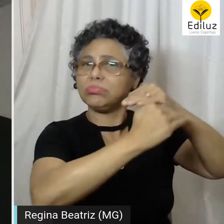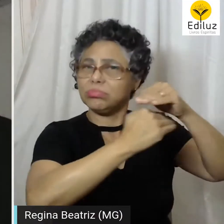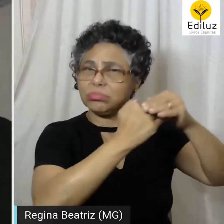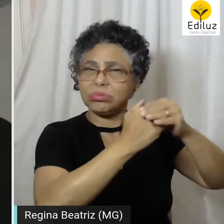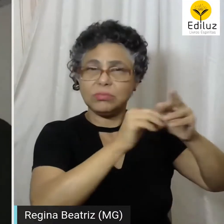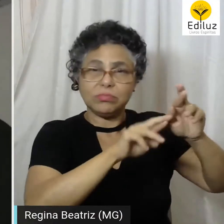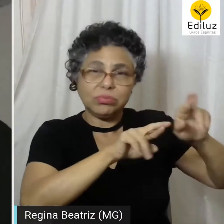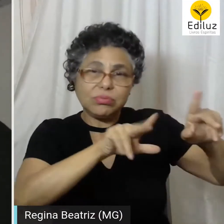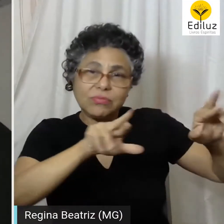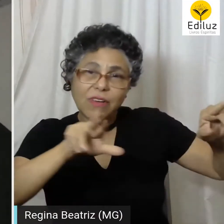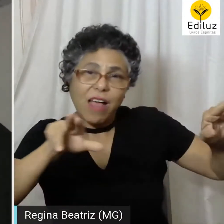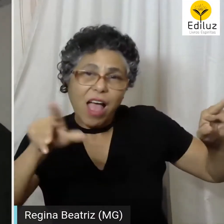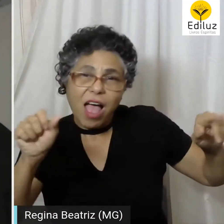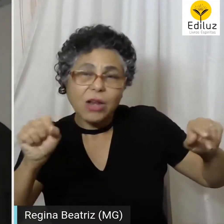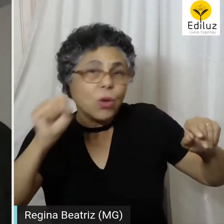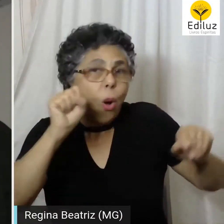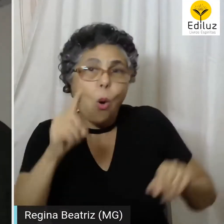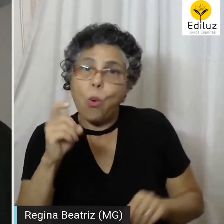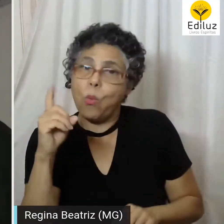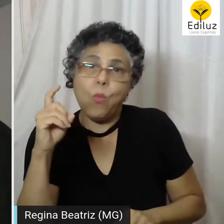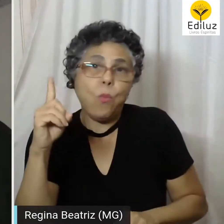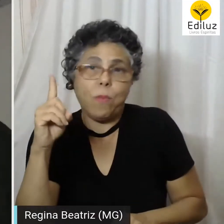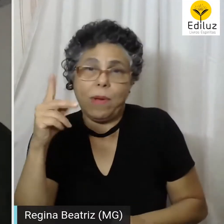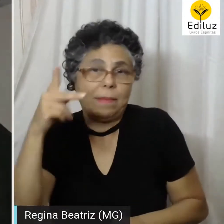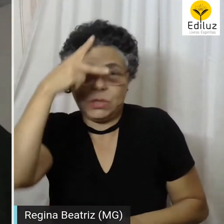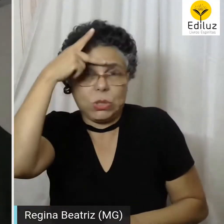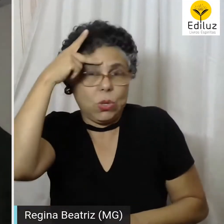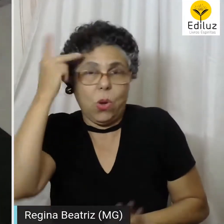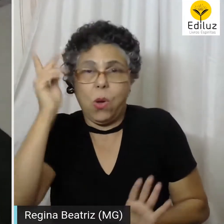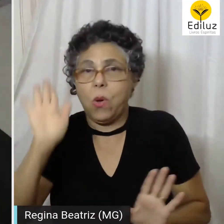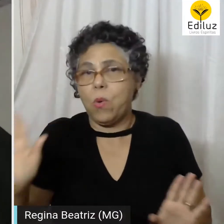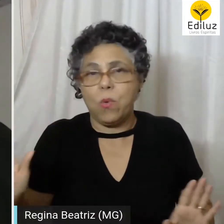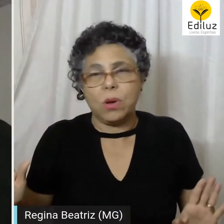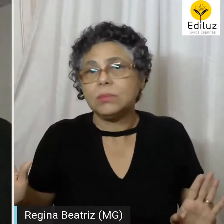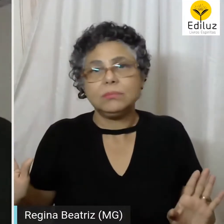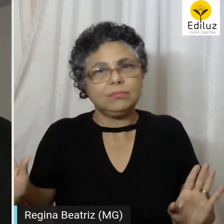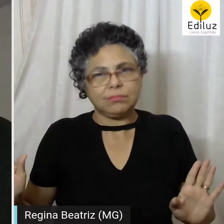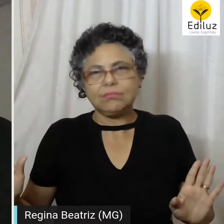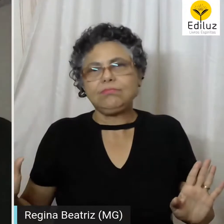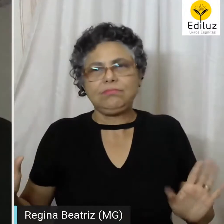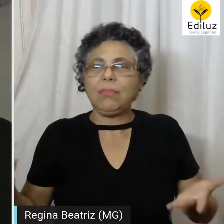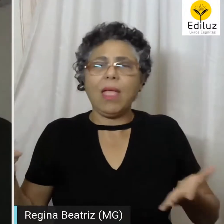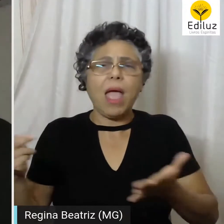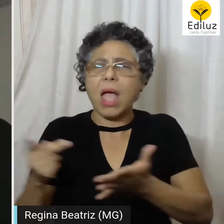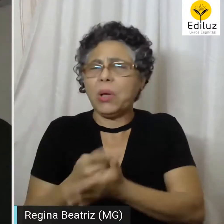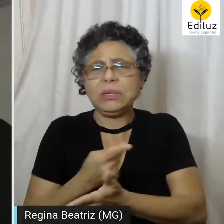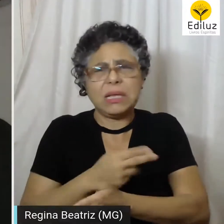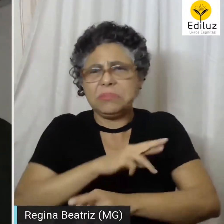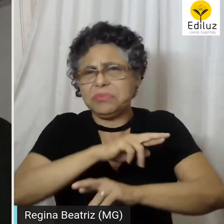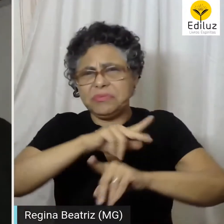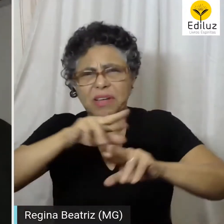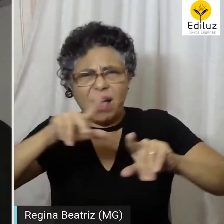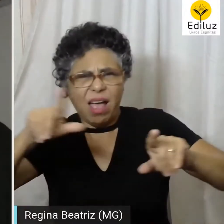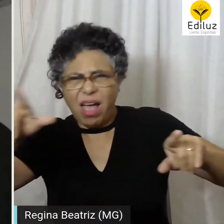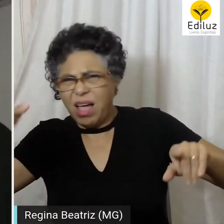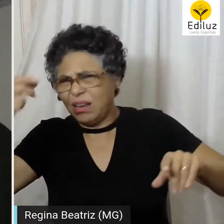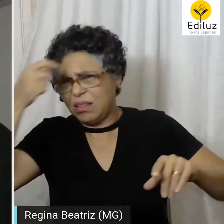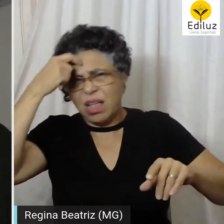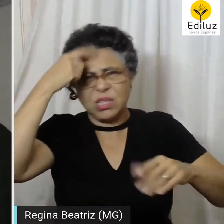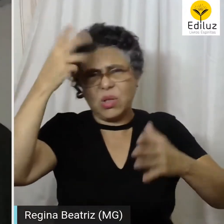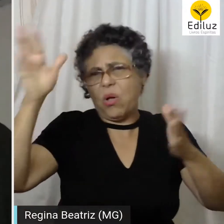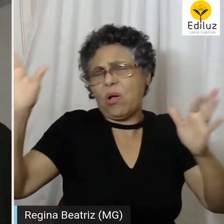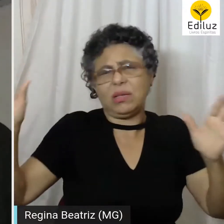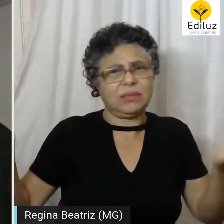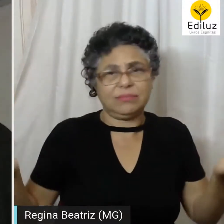mútua ou de um deles. Elas acontecem por razões outras